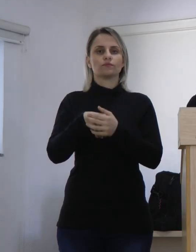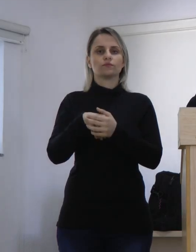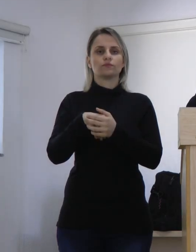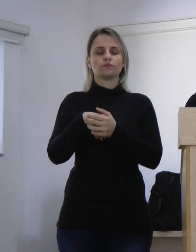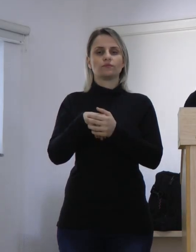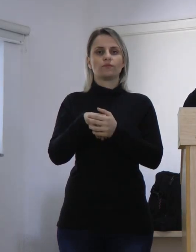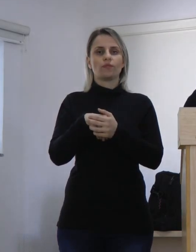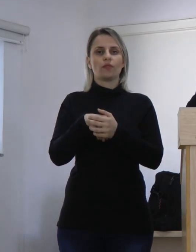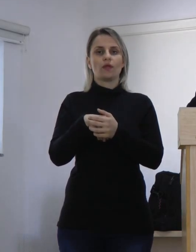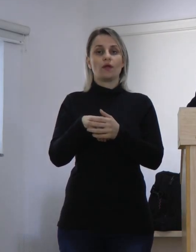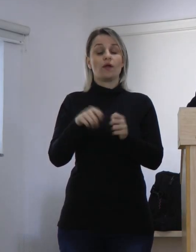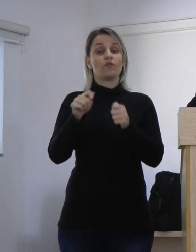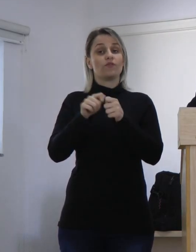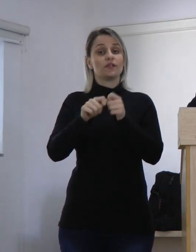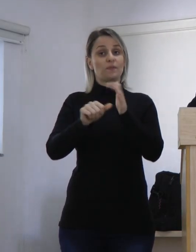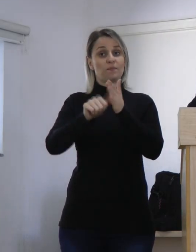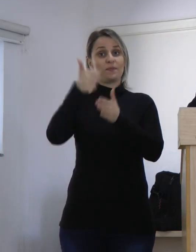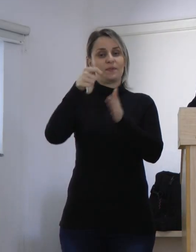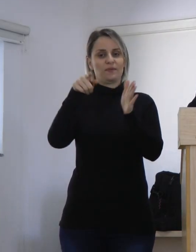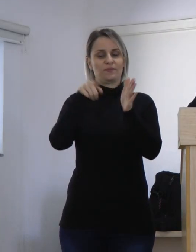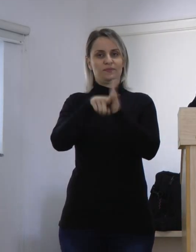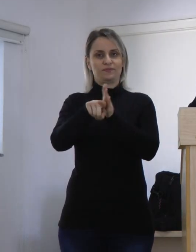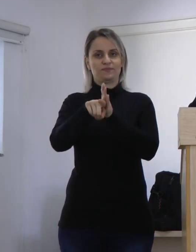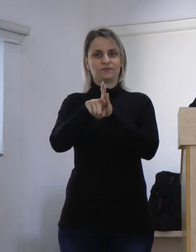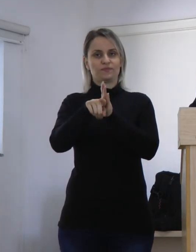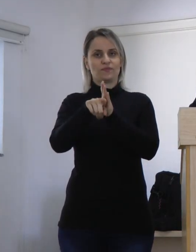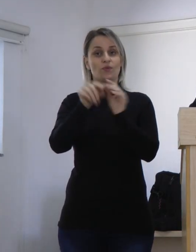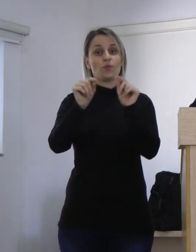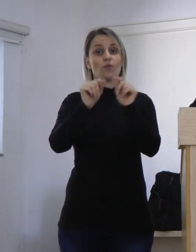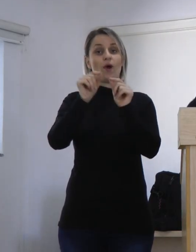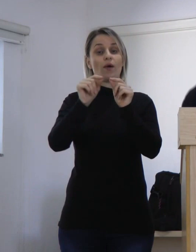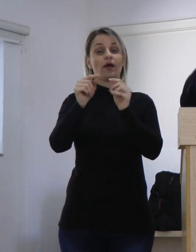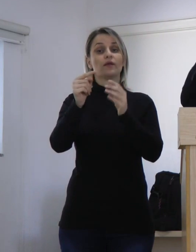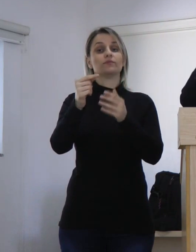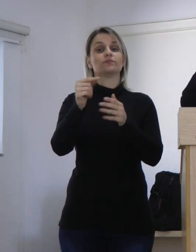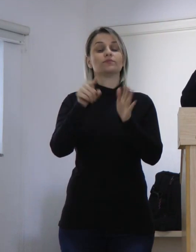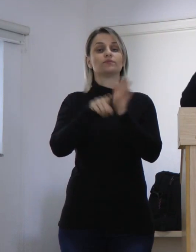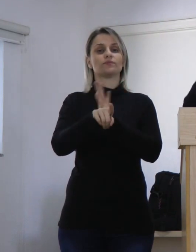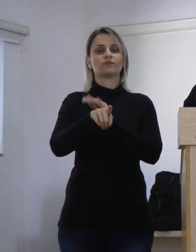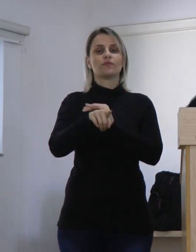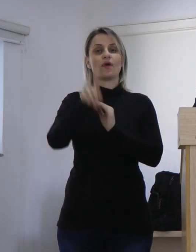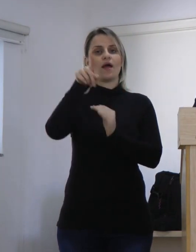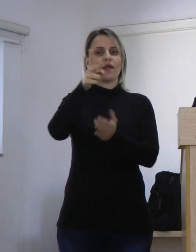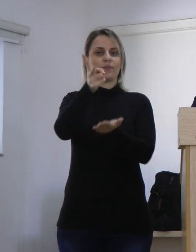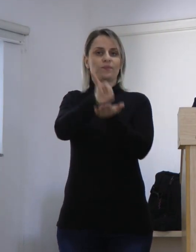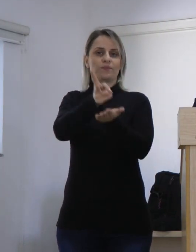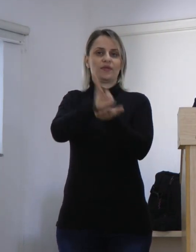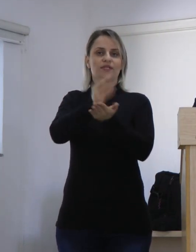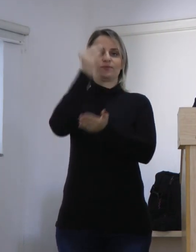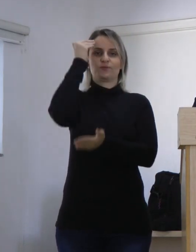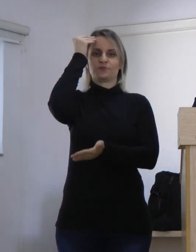examinador abriu a primeira pergunta, qual era a pergunta? A mesma do sonho.